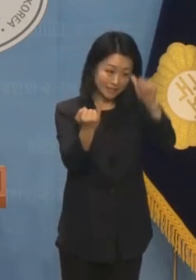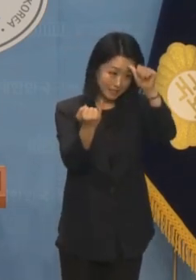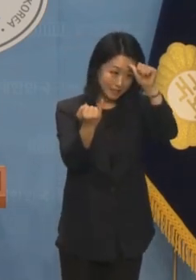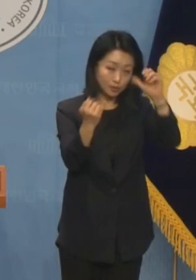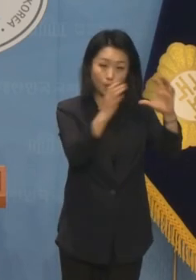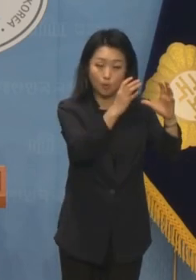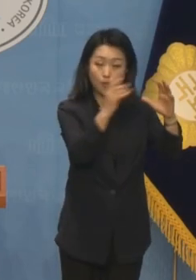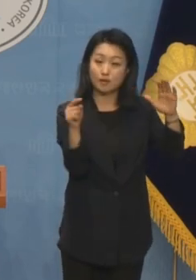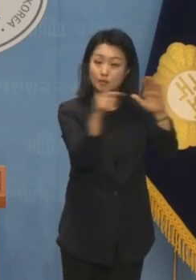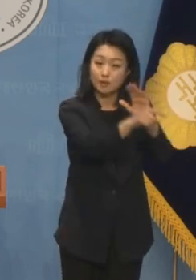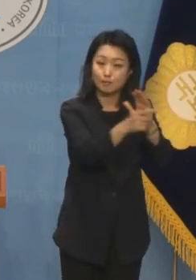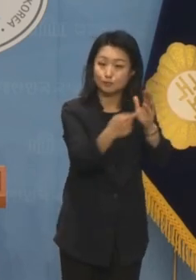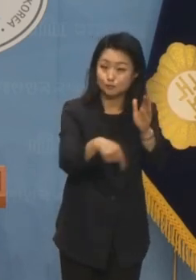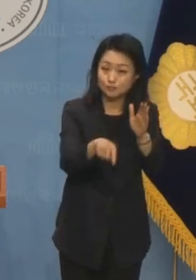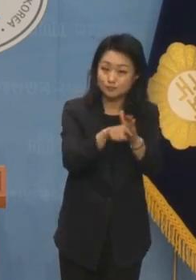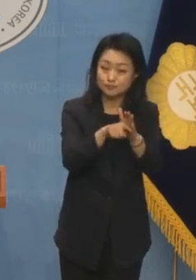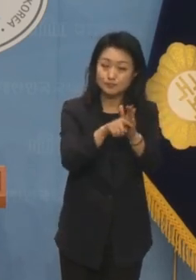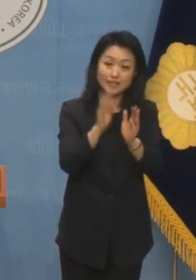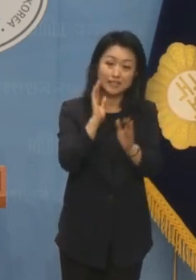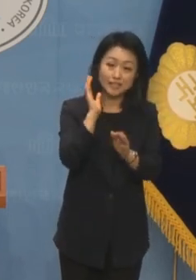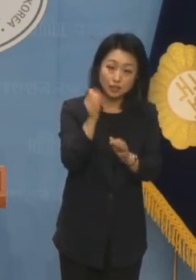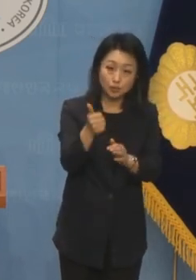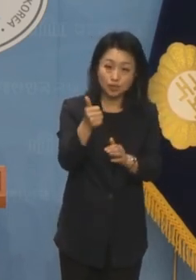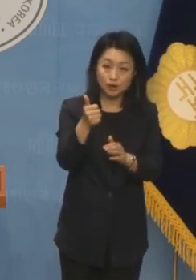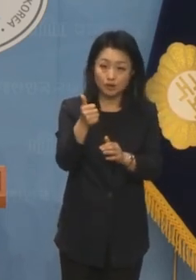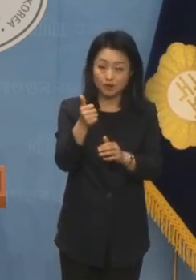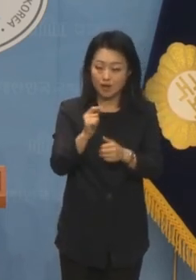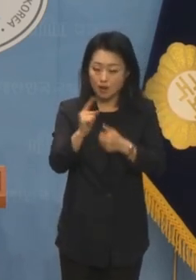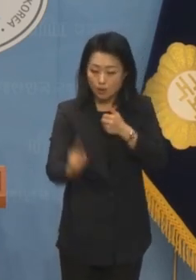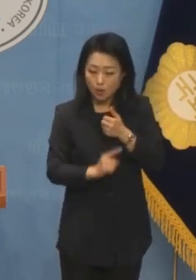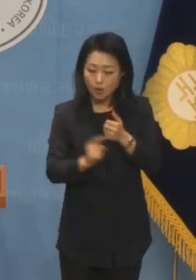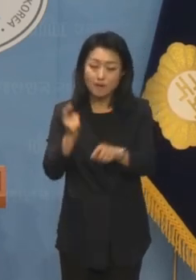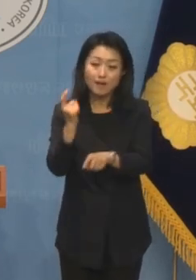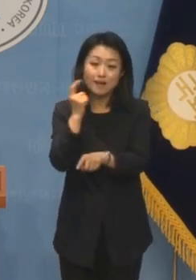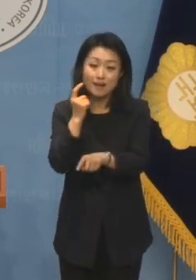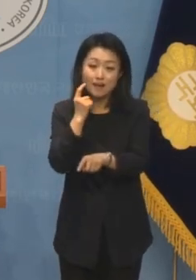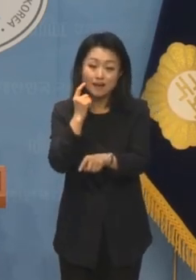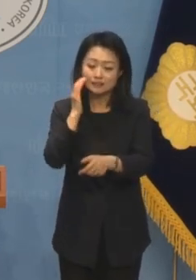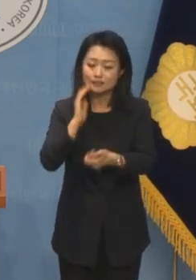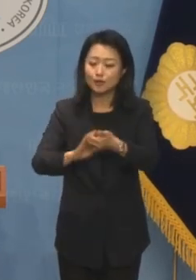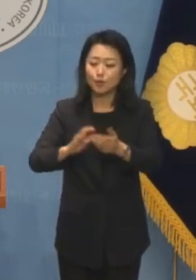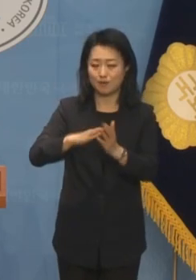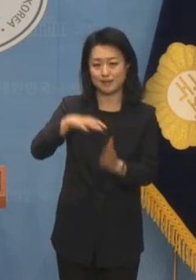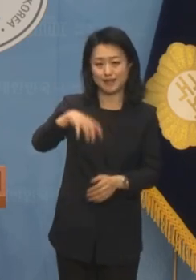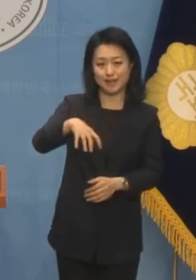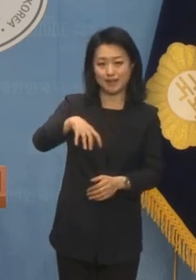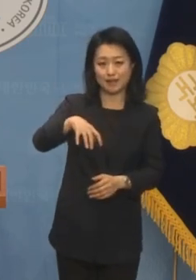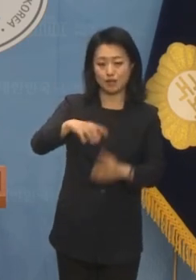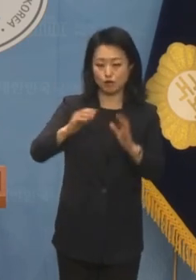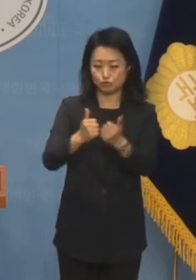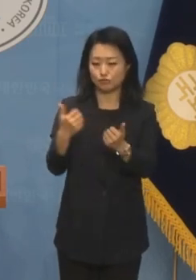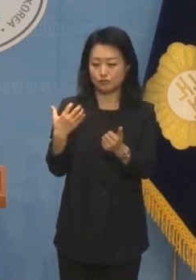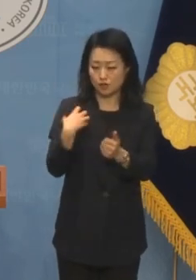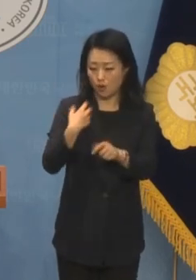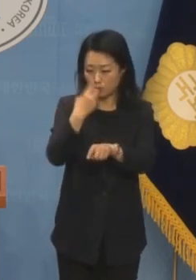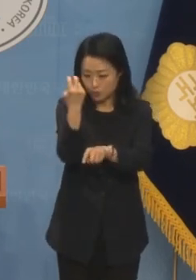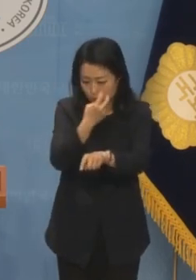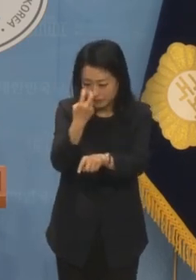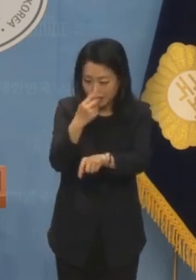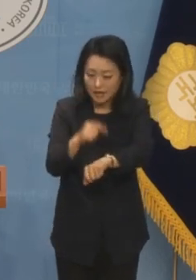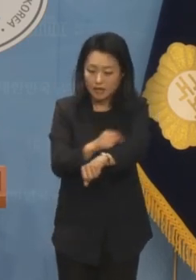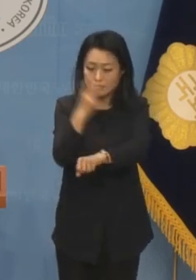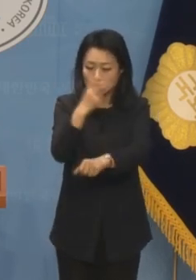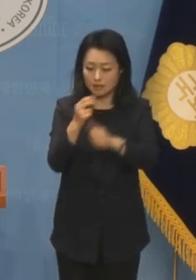위해 대통령의 눈과 귀를 가로막은 문재인 정부의 청와대야말로 국정조사와